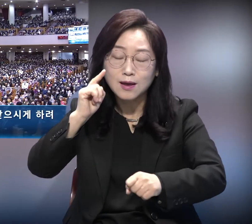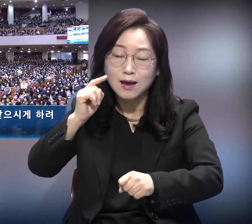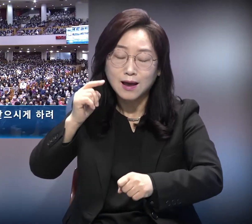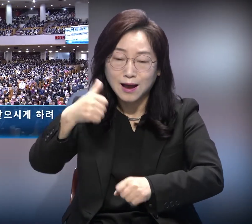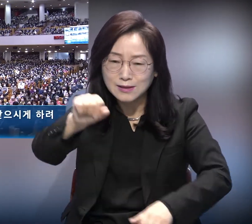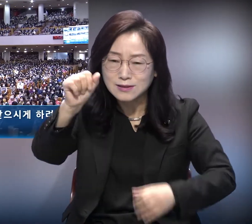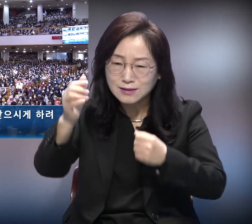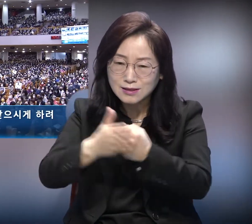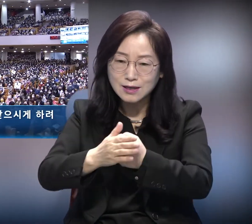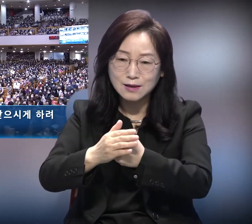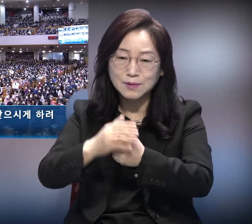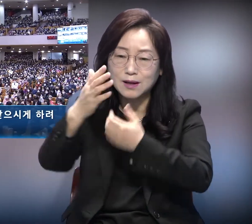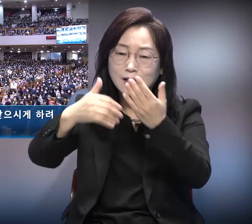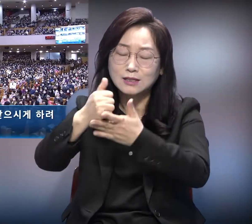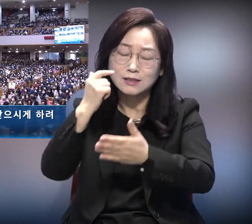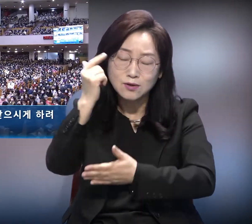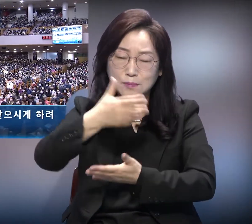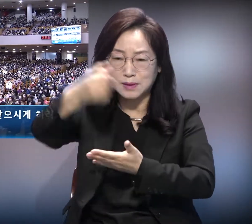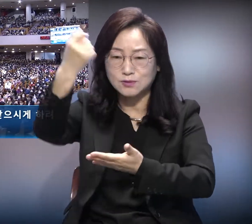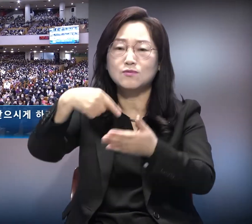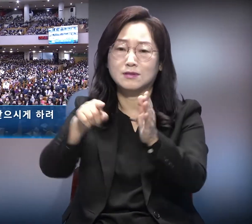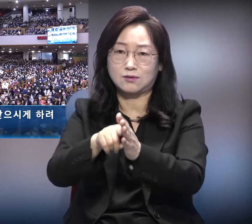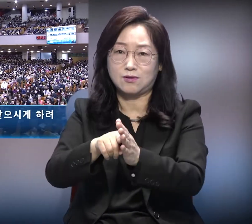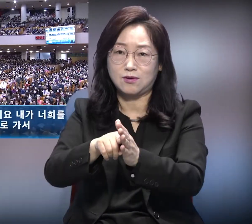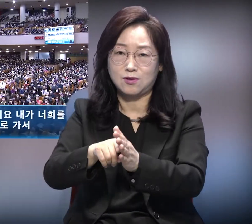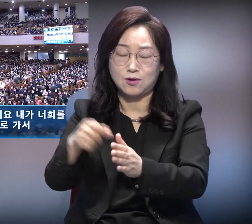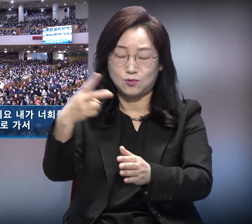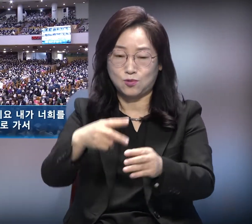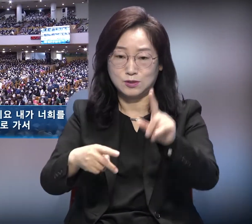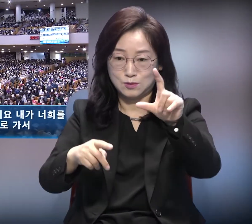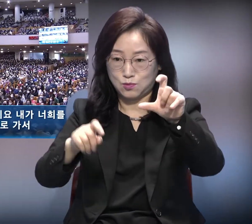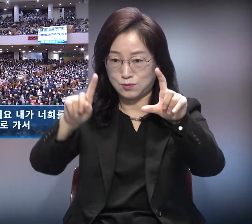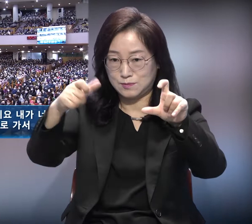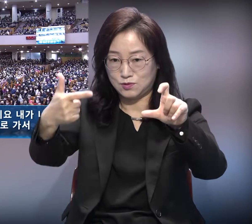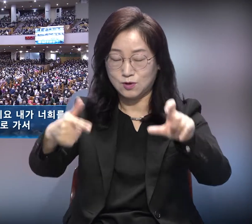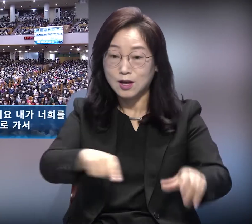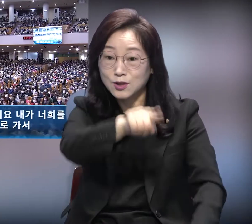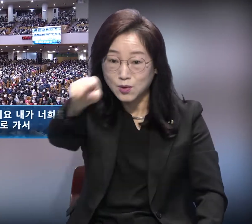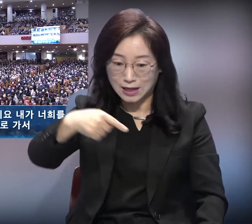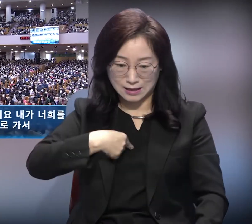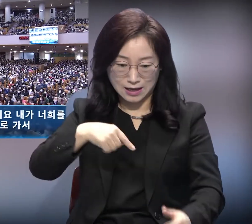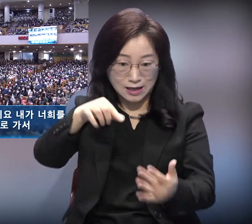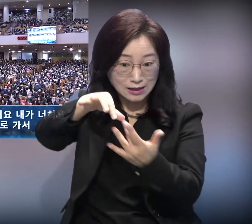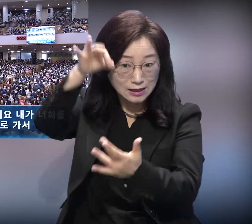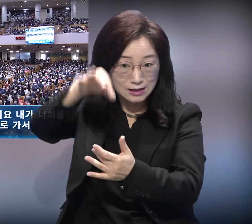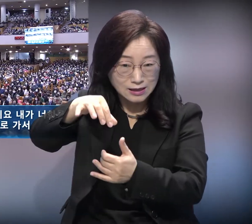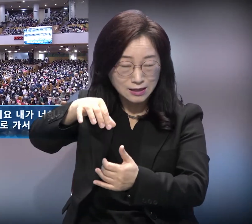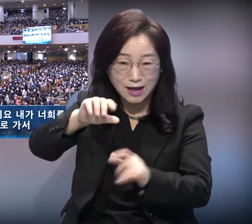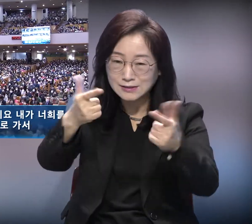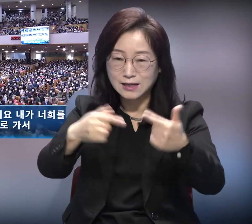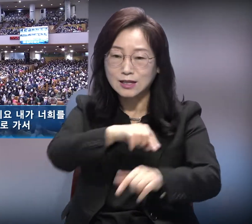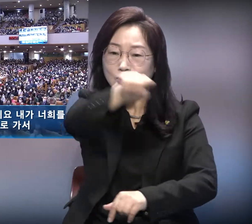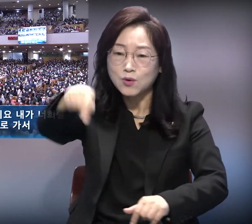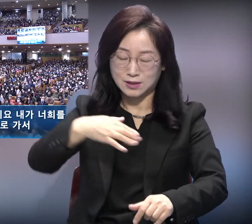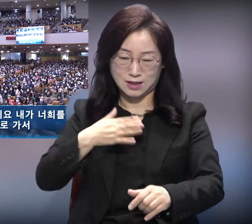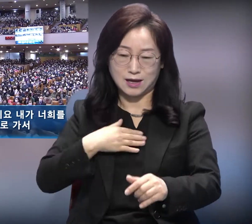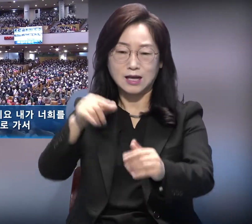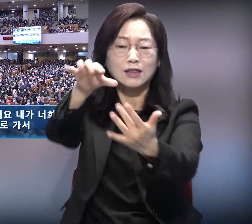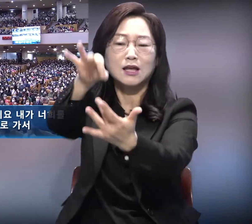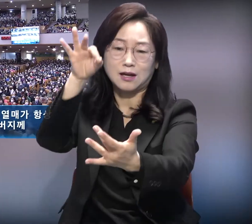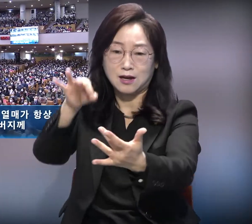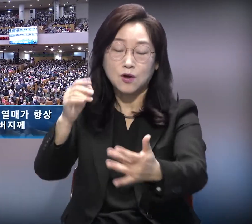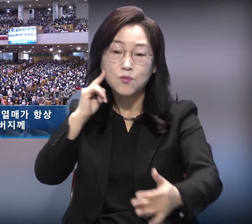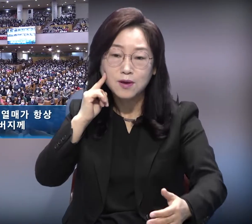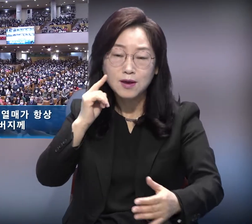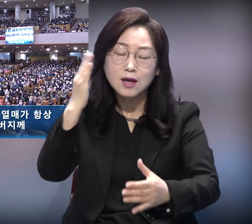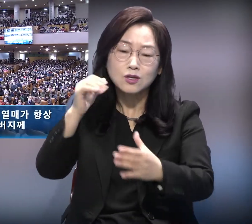영광을 받으시게 하려 함이라. 요한복음 15장 16절입니다. 너희가 나를 택한 것이 아니요 내가 너희를 택하여 세웠나니 이는 너희로 가서